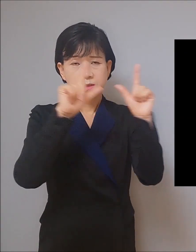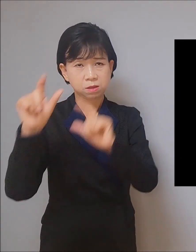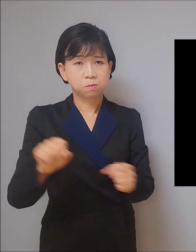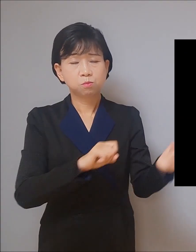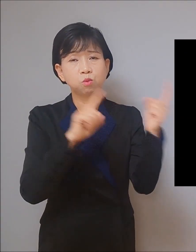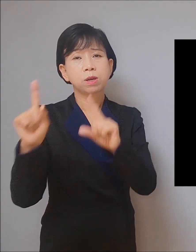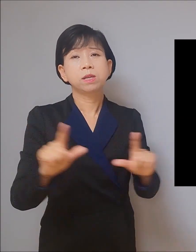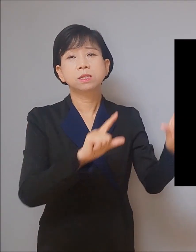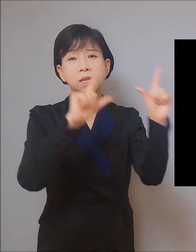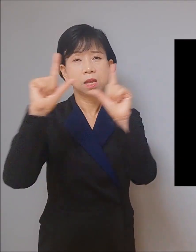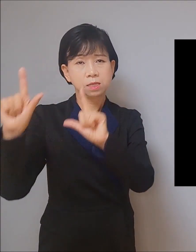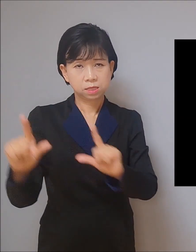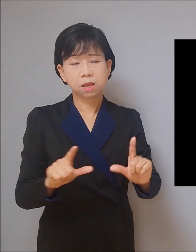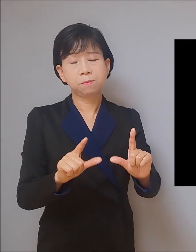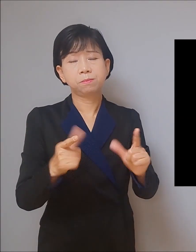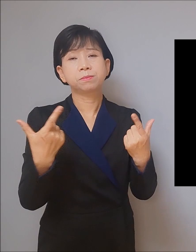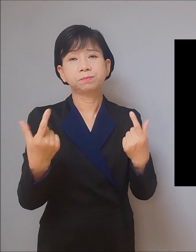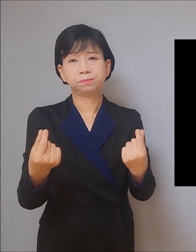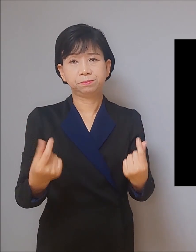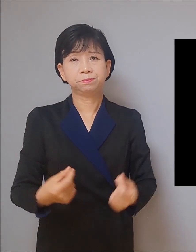부활을 사는 삶입니다.